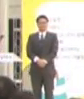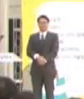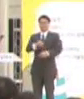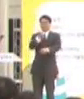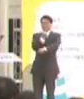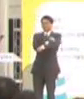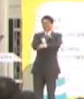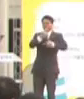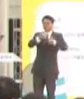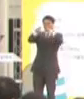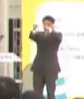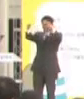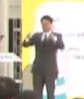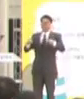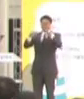표창장 사회복지정책과